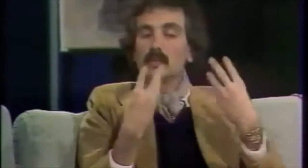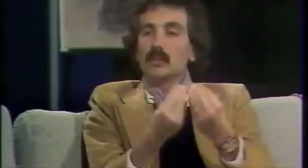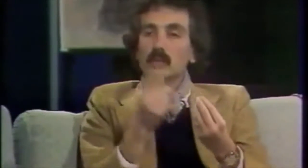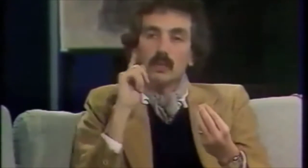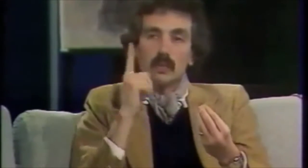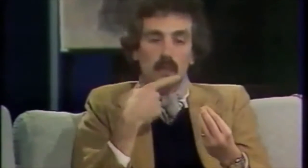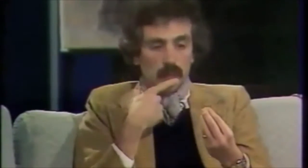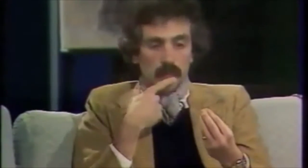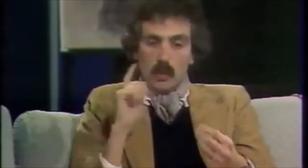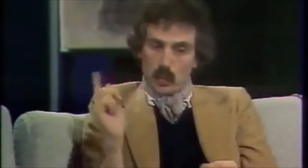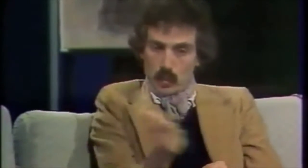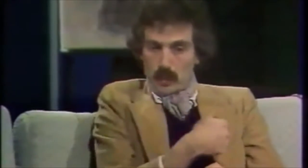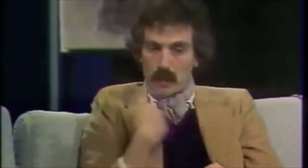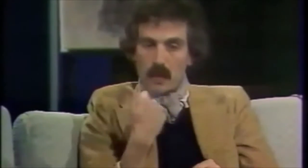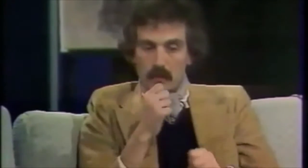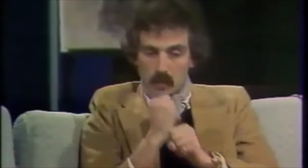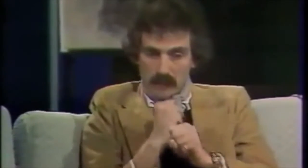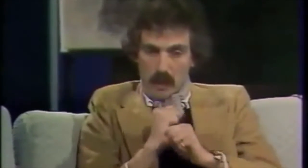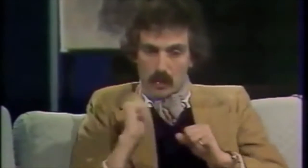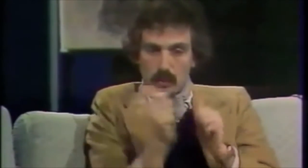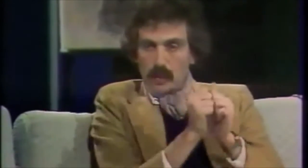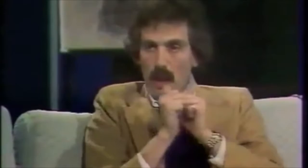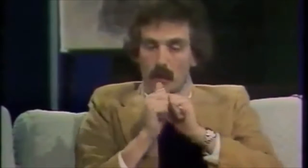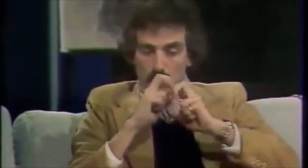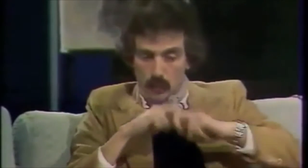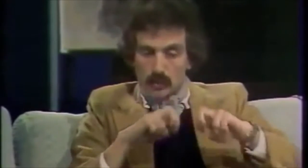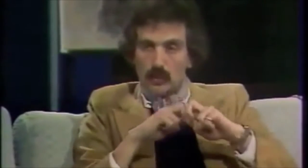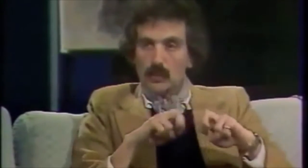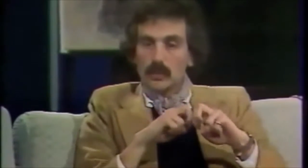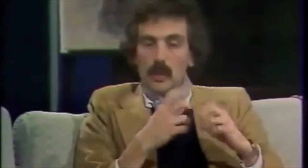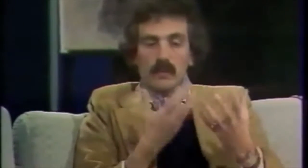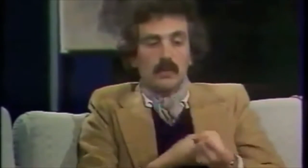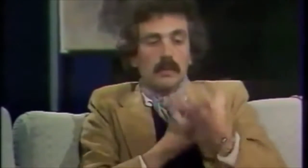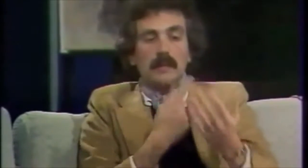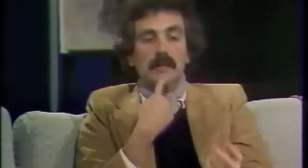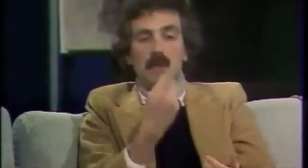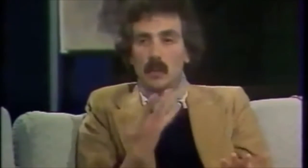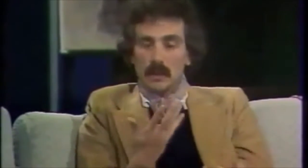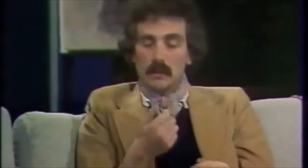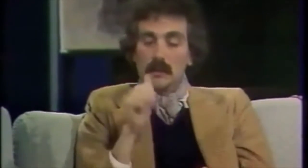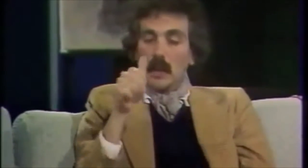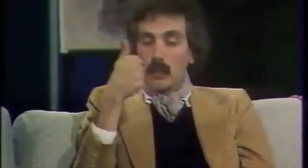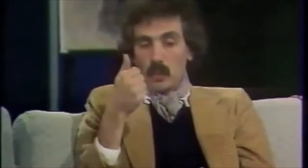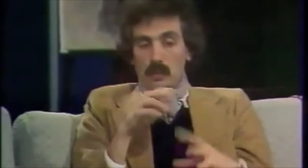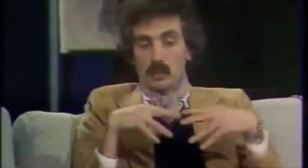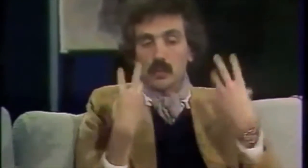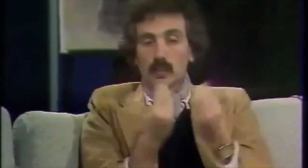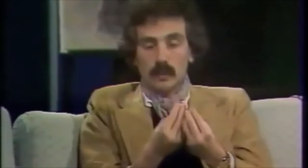cette pièce avec le groupe des sourds. On est tous sourds, on travaille tous ensemble entre sourds. Une recherche d'expression.